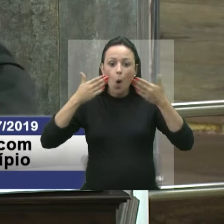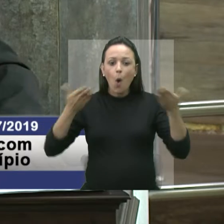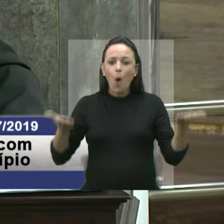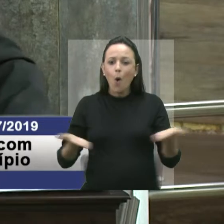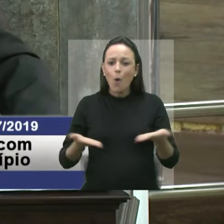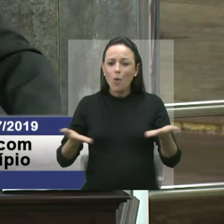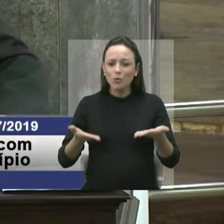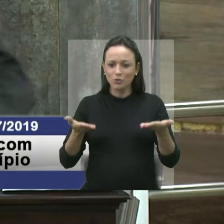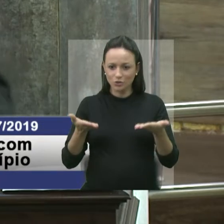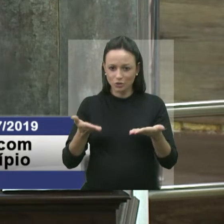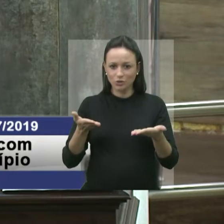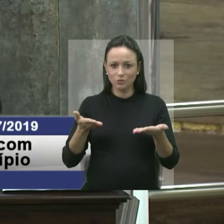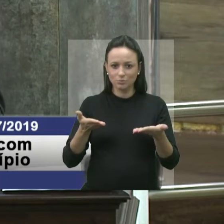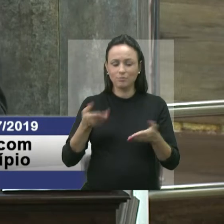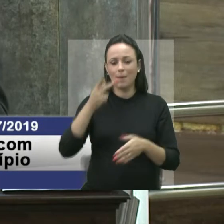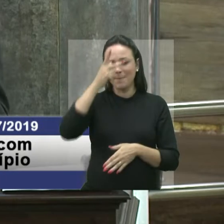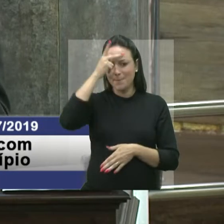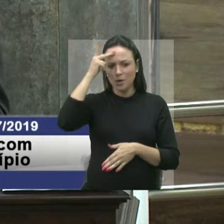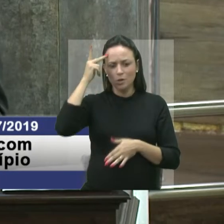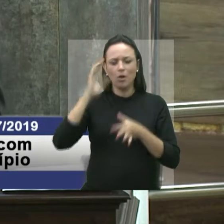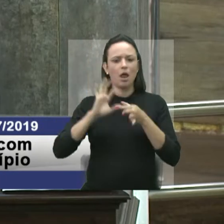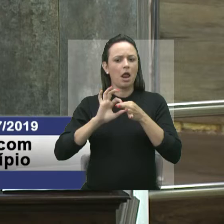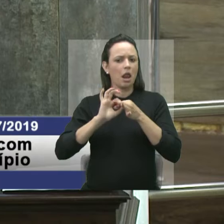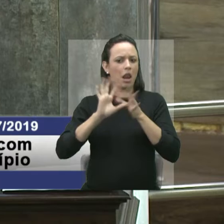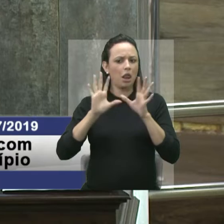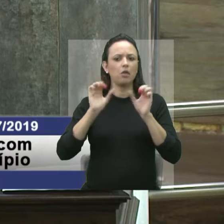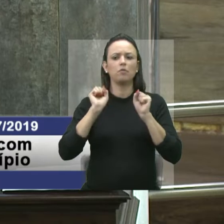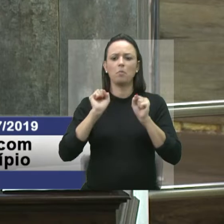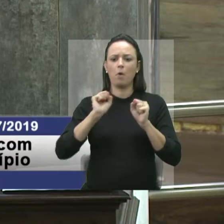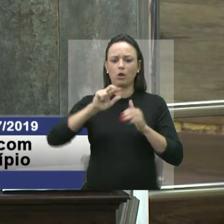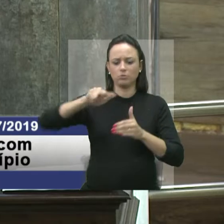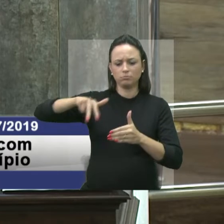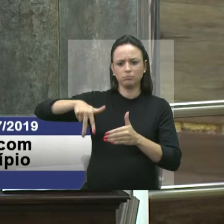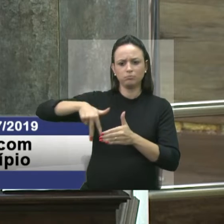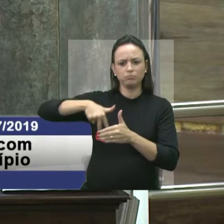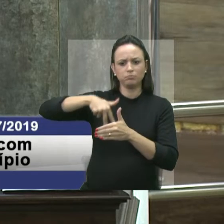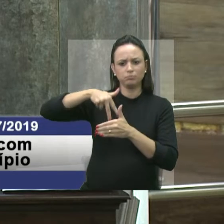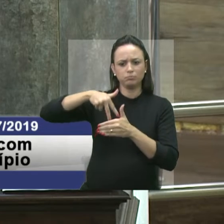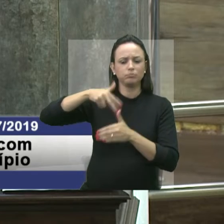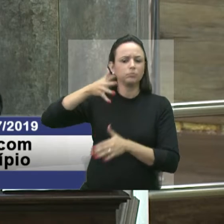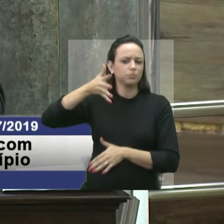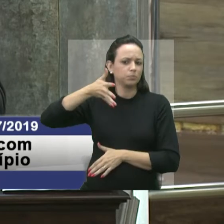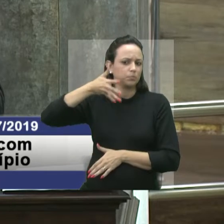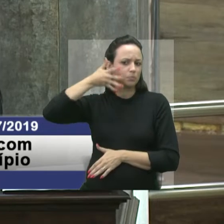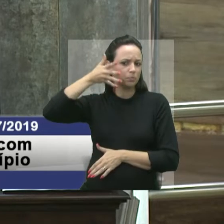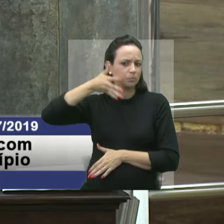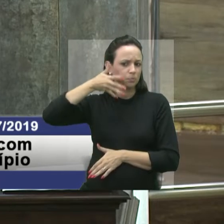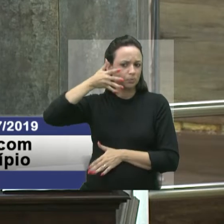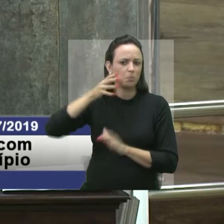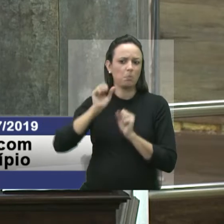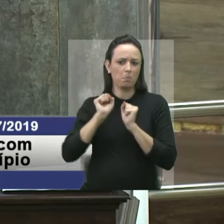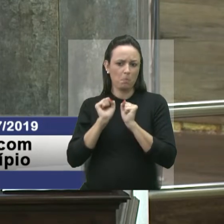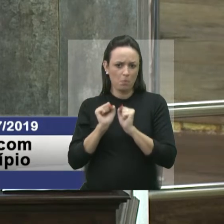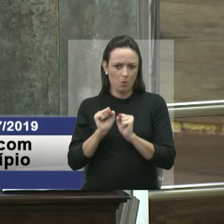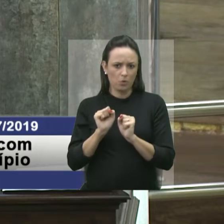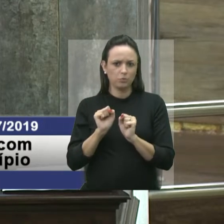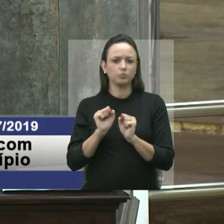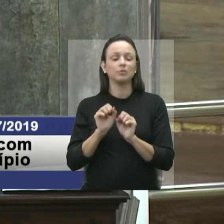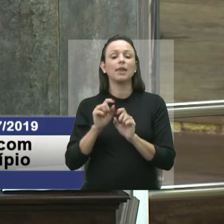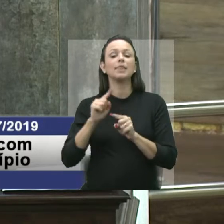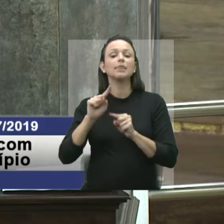também utilizar dessa tribuna para comentar a respeito do projeto, terminando essa fase, ele volta